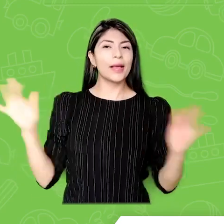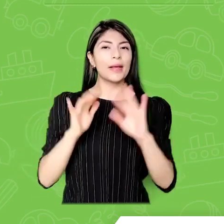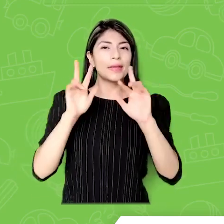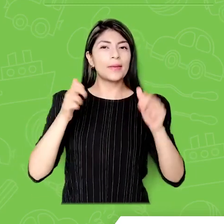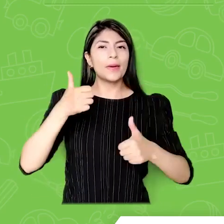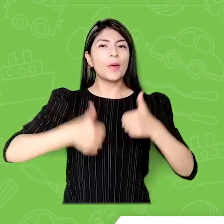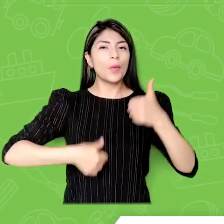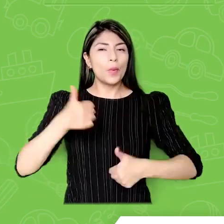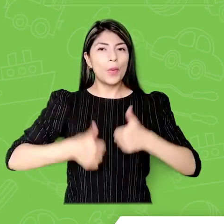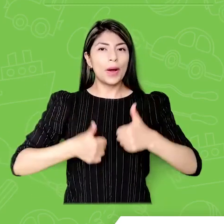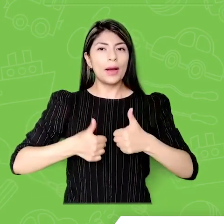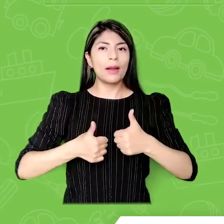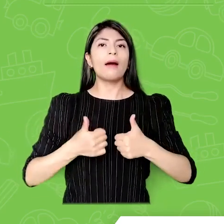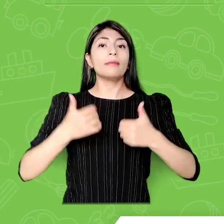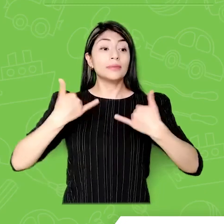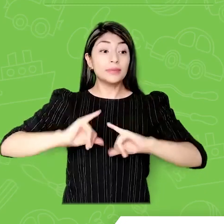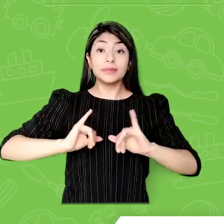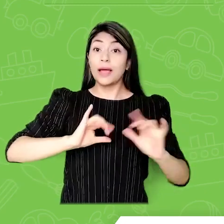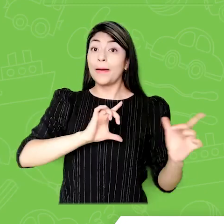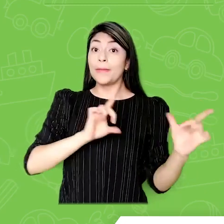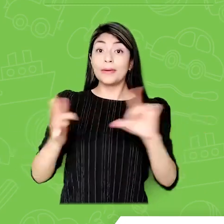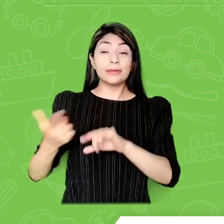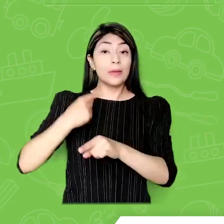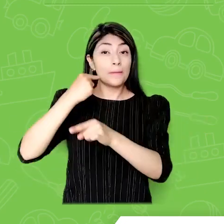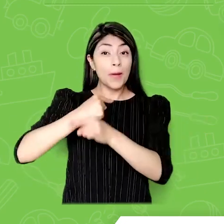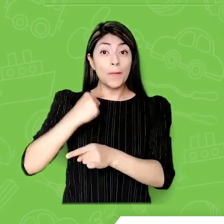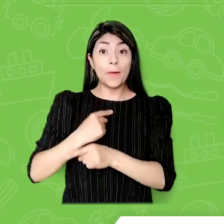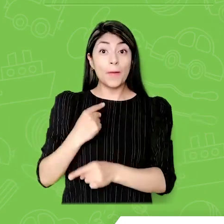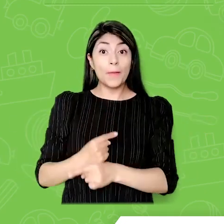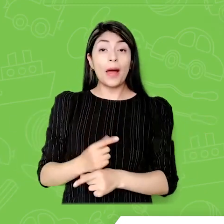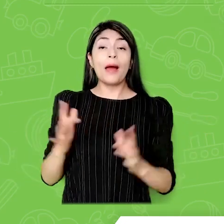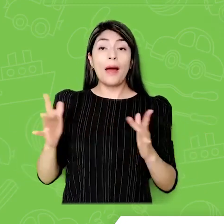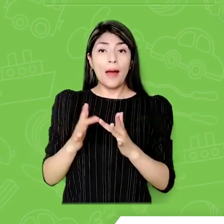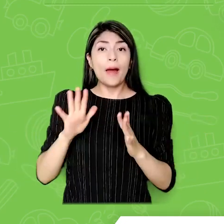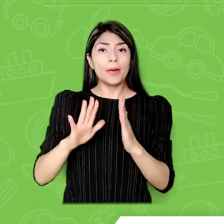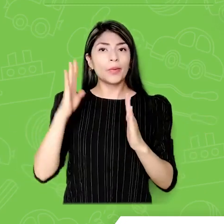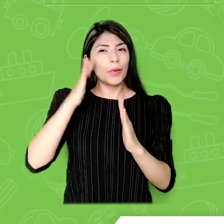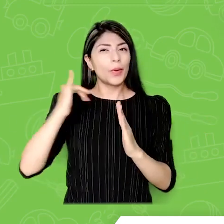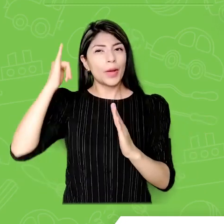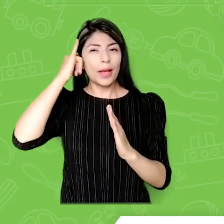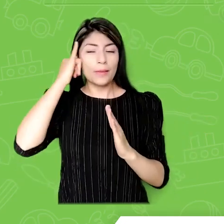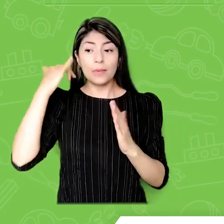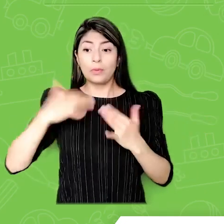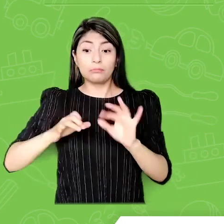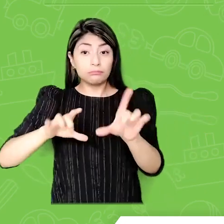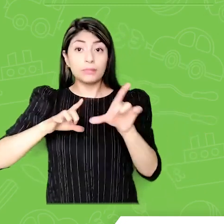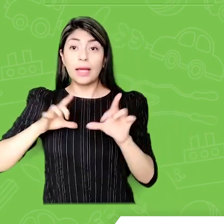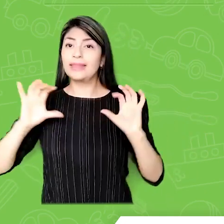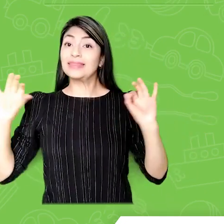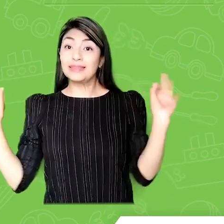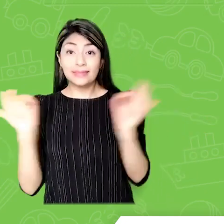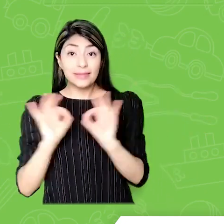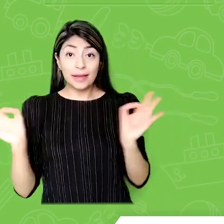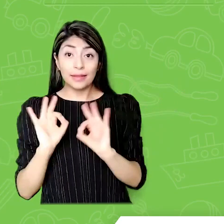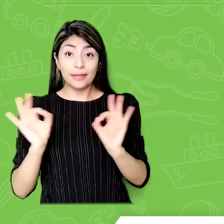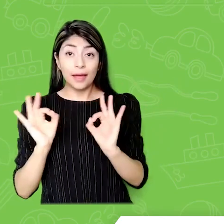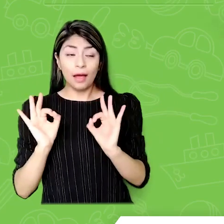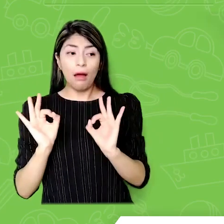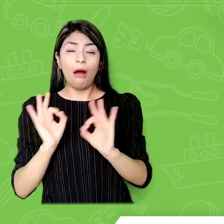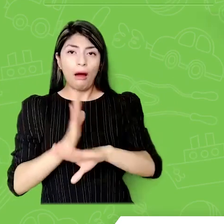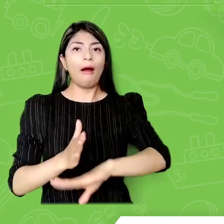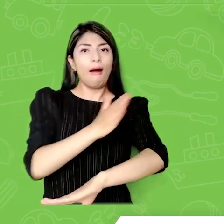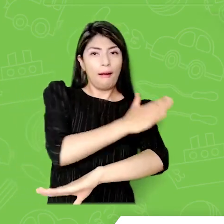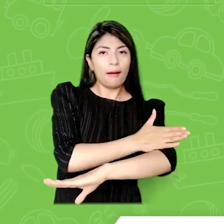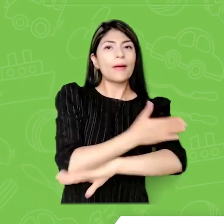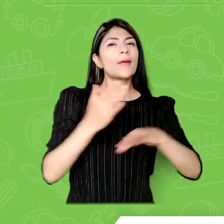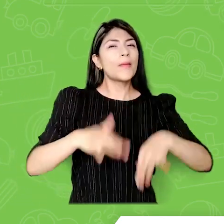se haya culminado el programa académico, aunque no se haya obtenido el respectivo título, siempre y cuando no se trate de aquellos